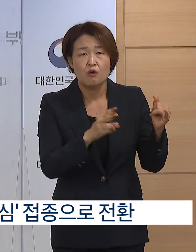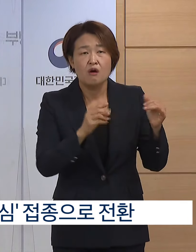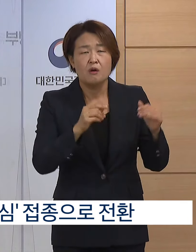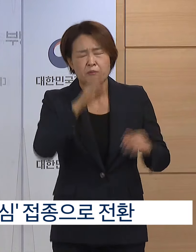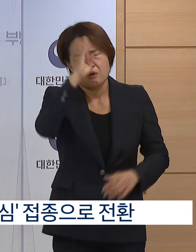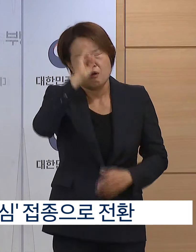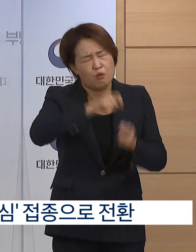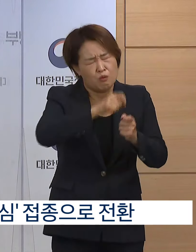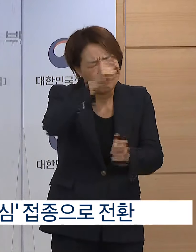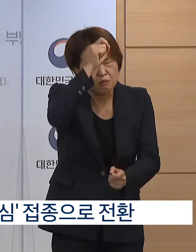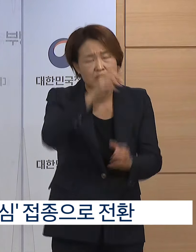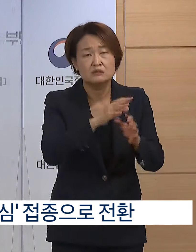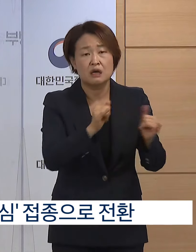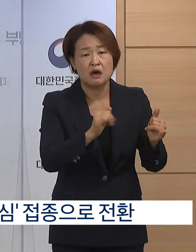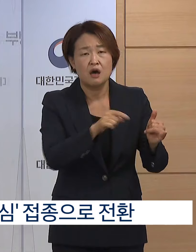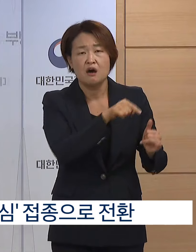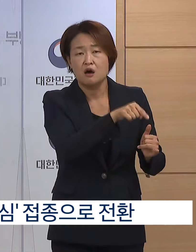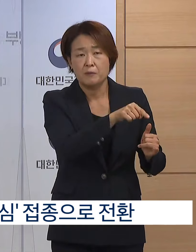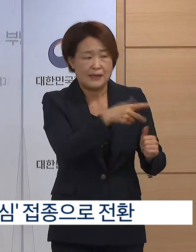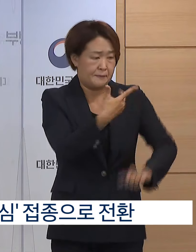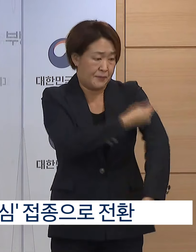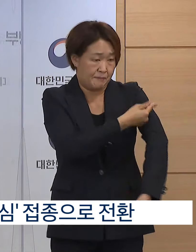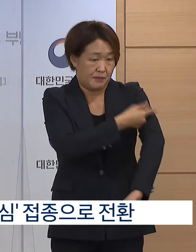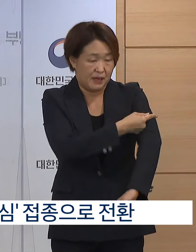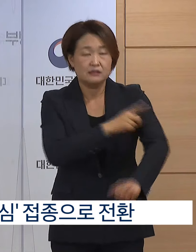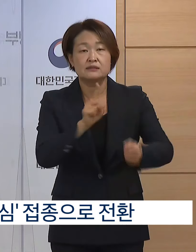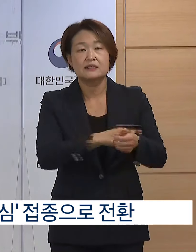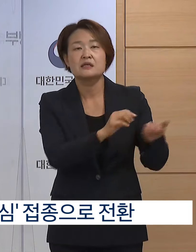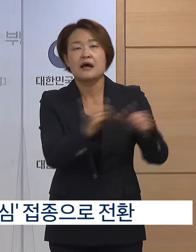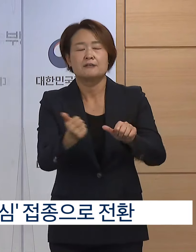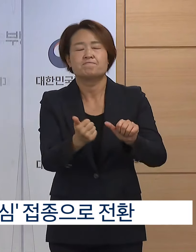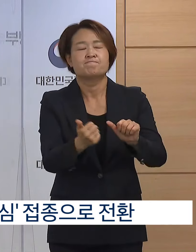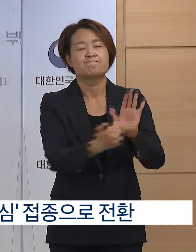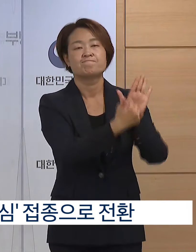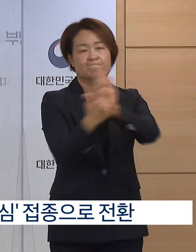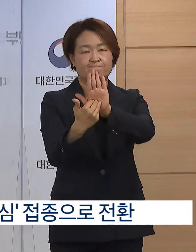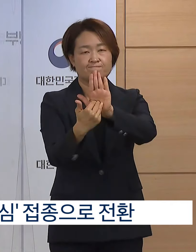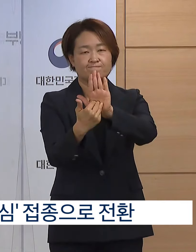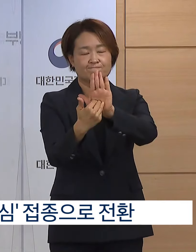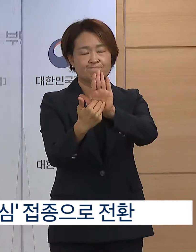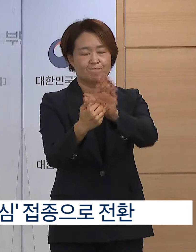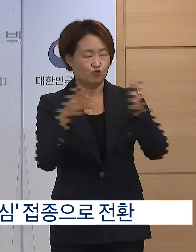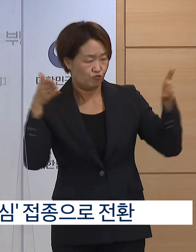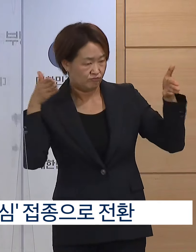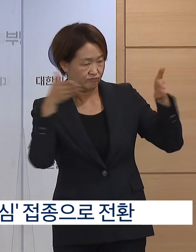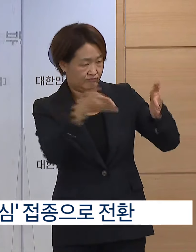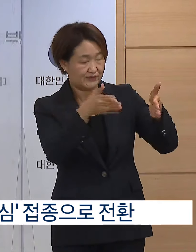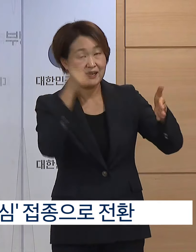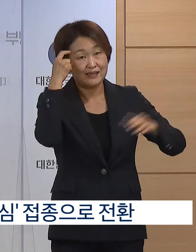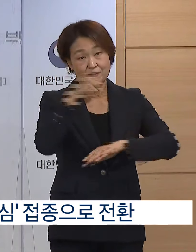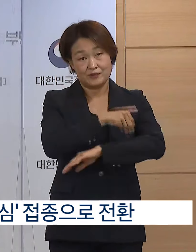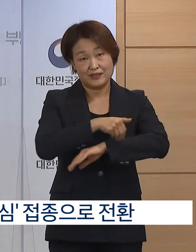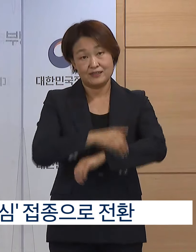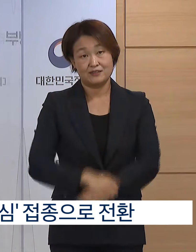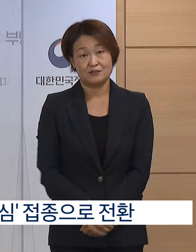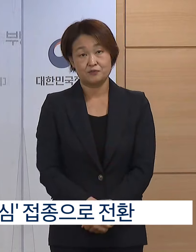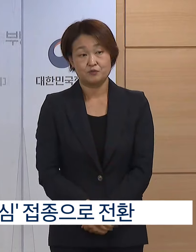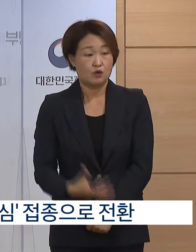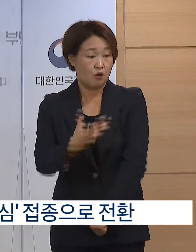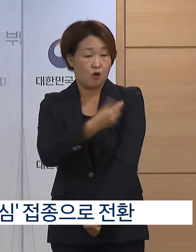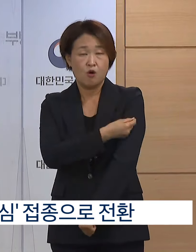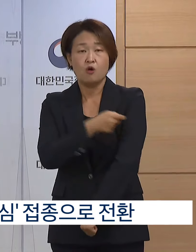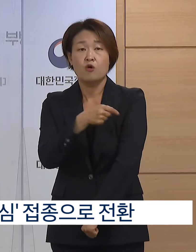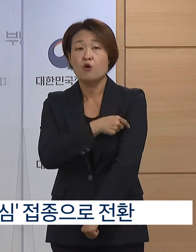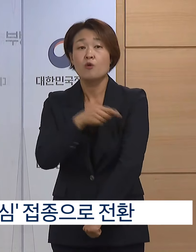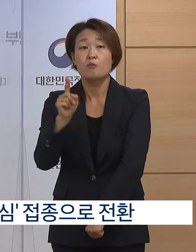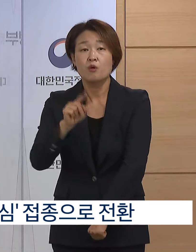취약계층의 중증, 사망 예방에 초점을 맞추고자 합니다. 따라서 접종은 우선적인